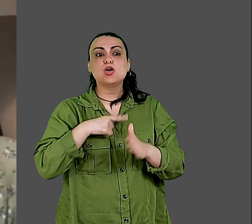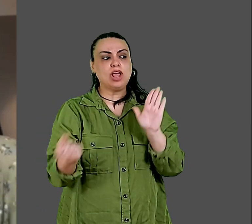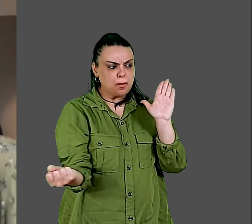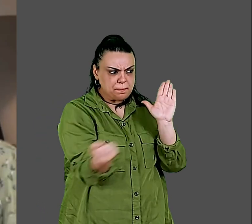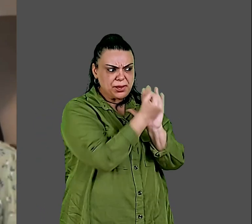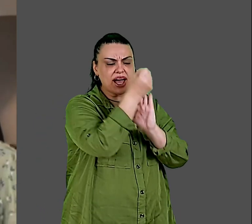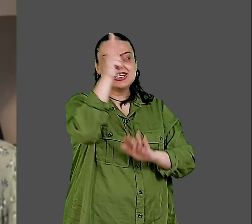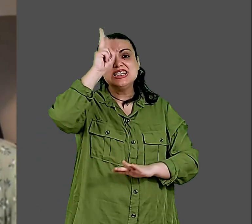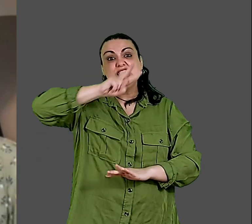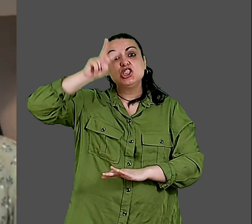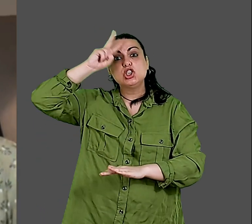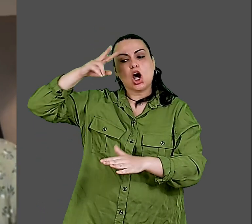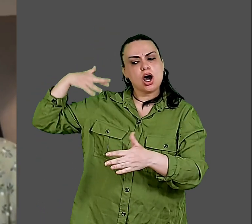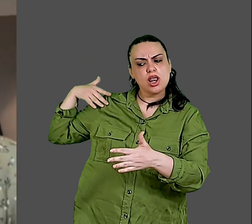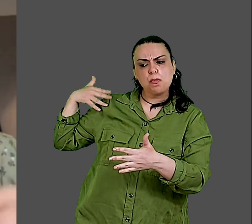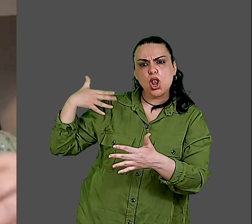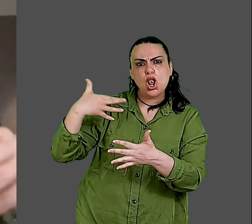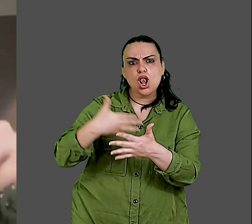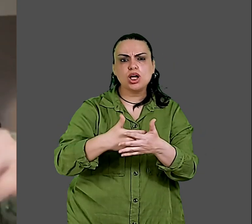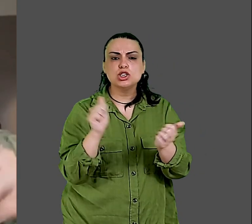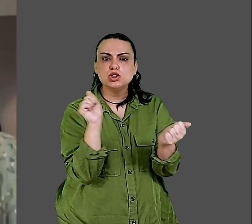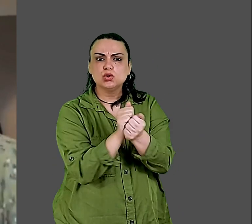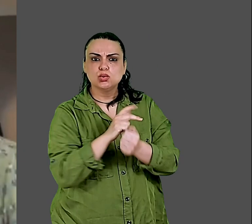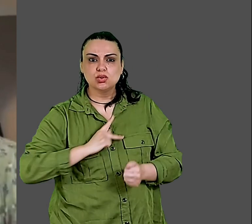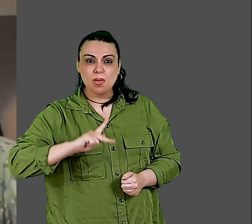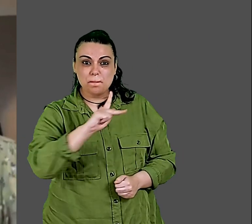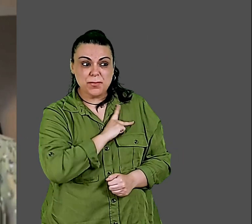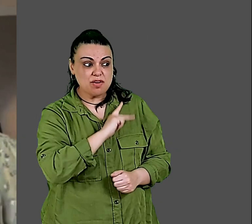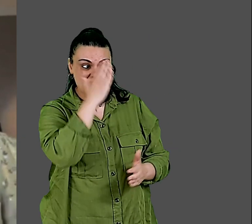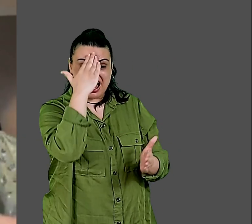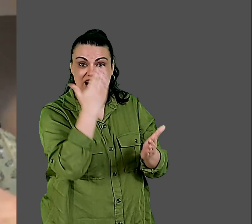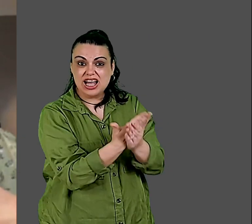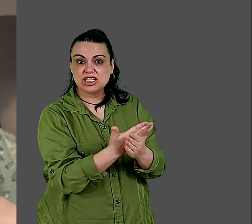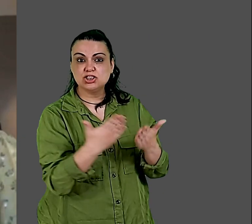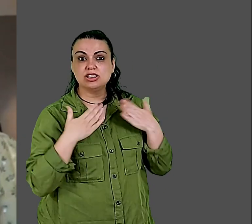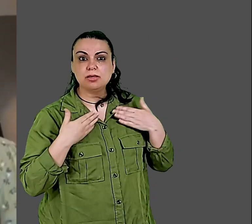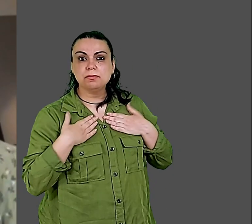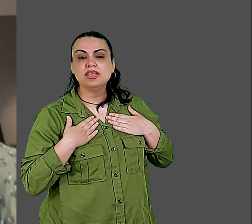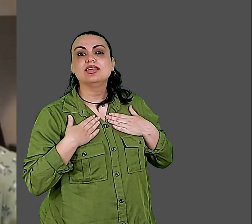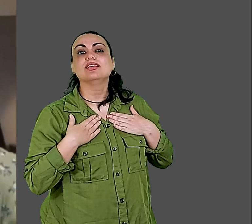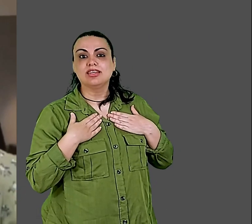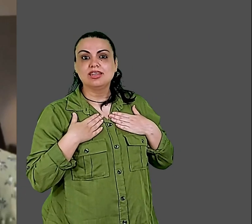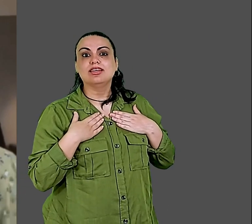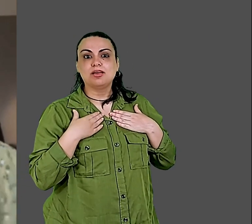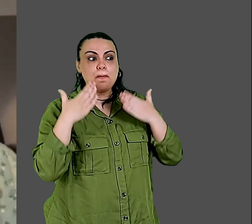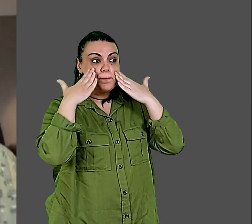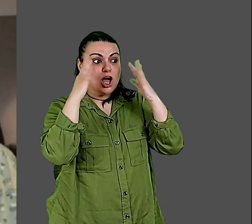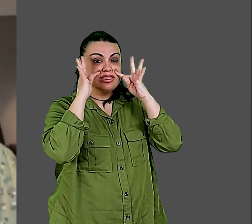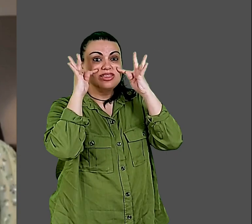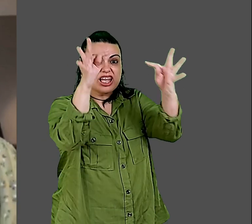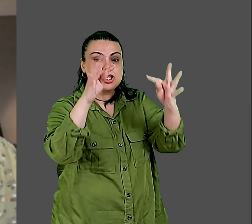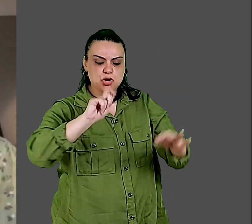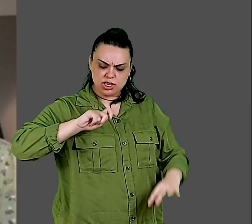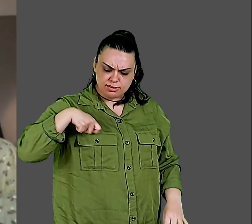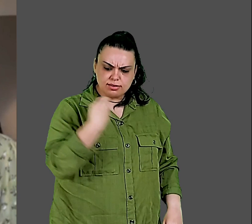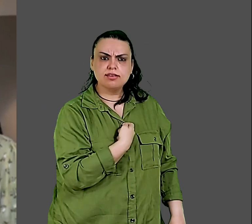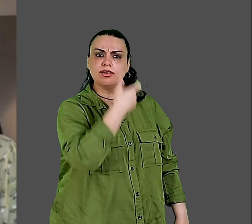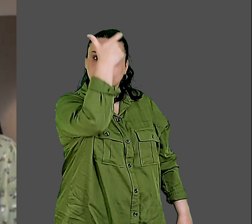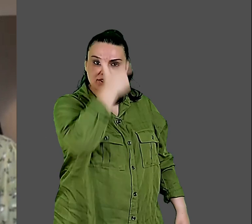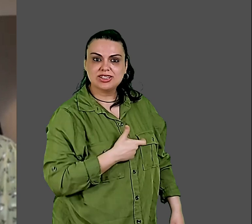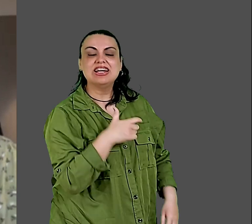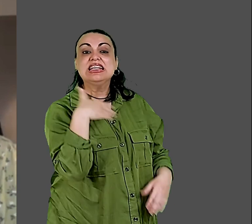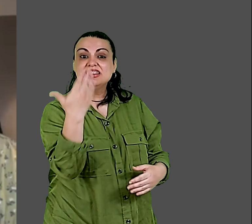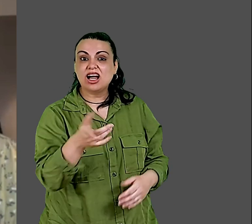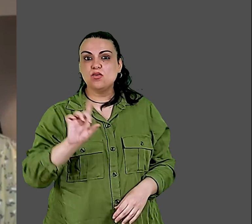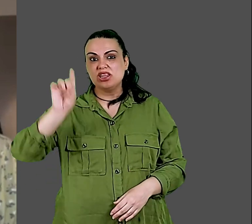história com esse povo, uma história que me credibiliza, uma história que dá testemunho de quem eu sou. Então a primeira coisa que